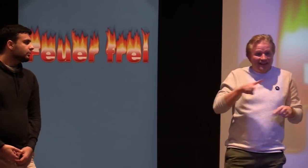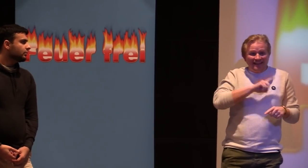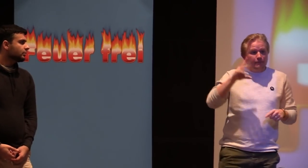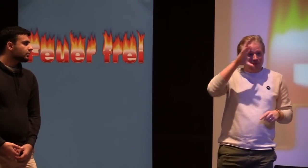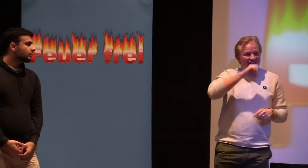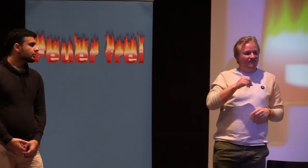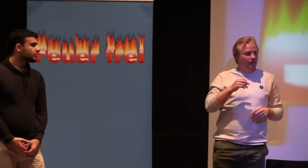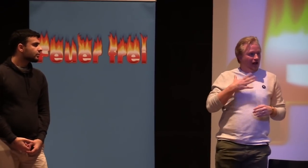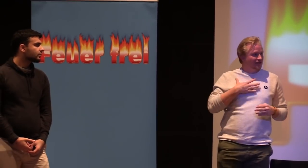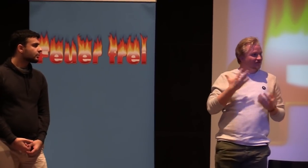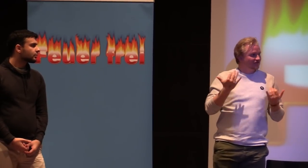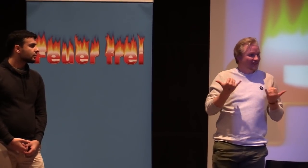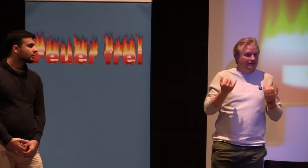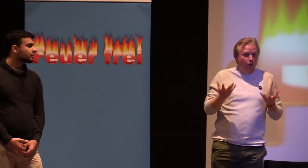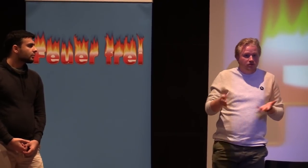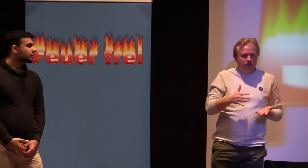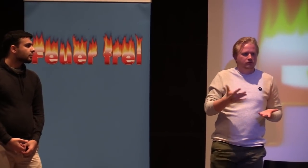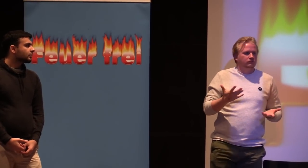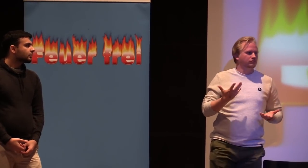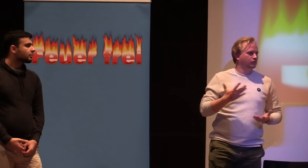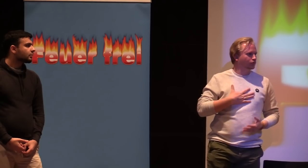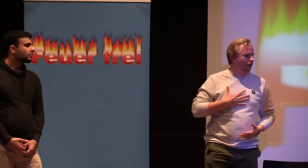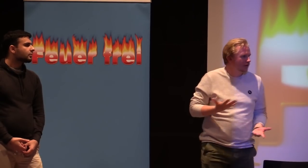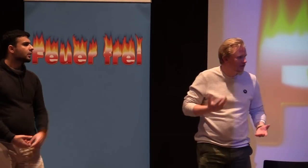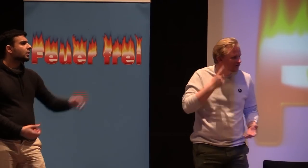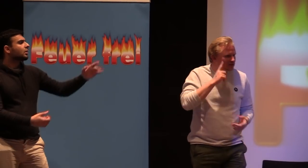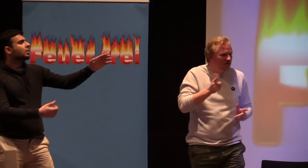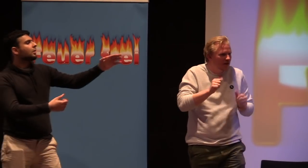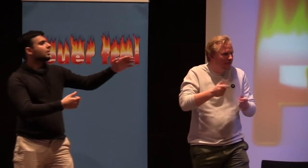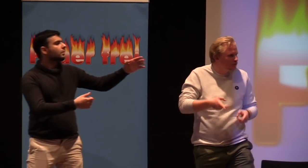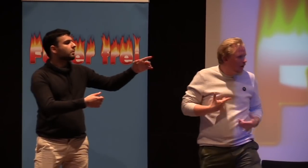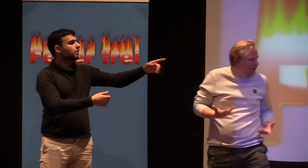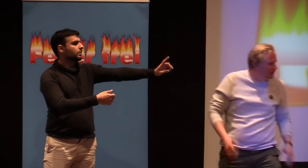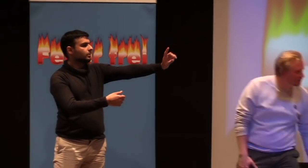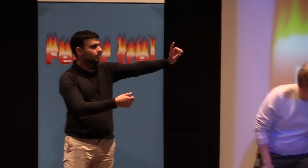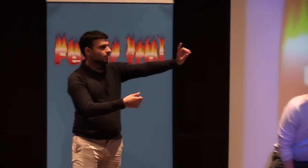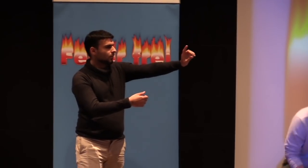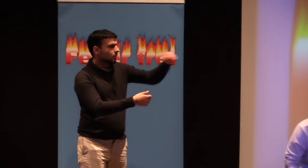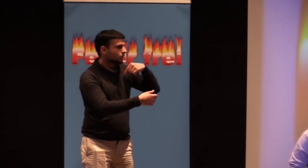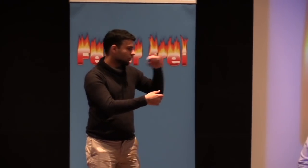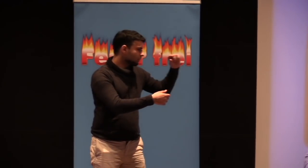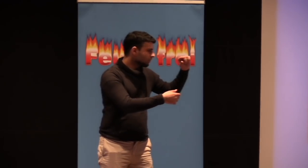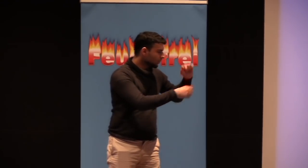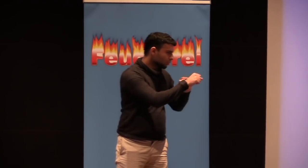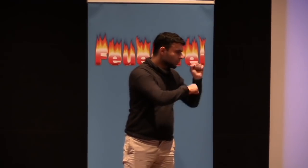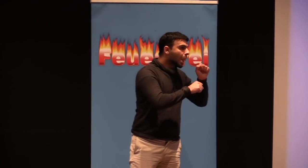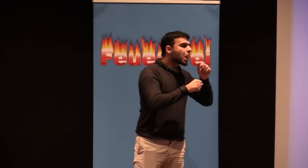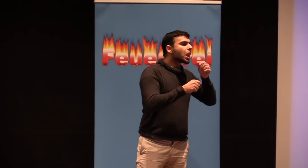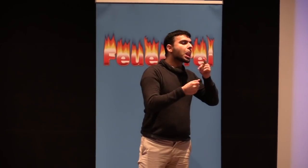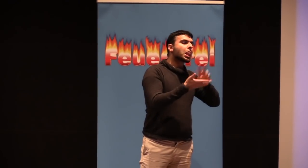Und die Angst ist ja sowieso schon allgegenwärtig. Also wer jetzt immer noch keine Angst hat und es immer noch nicht begriffen hat, der tut mir wirklich leid.